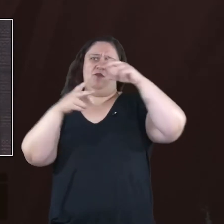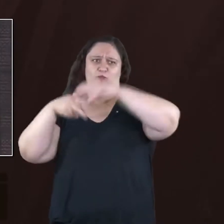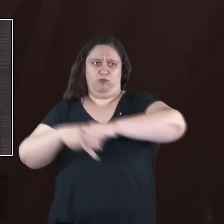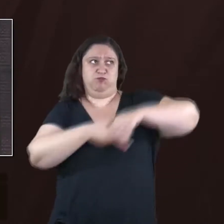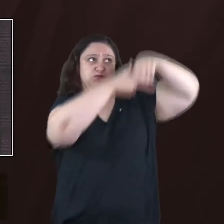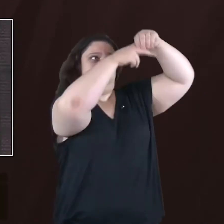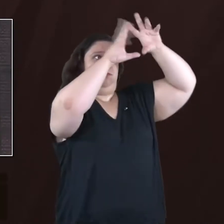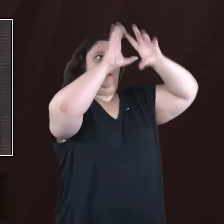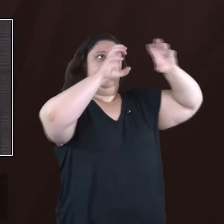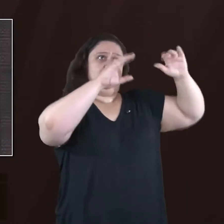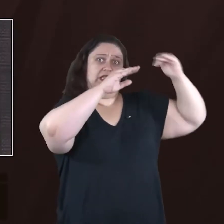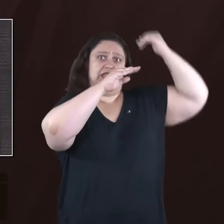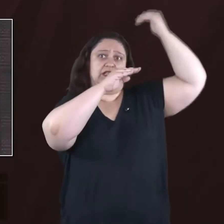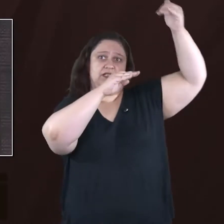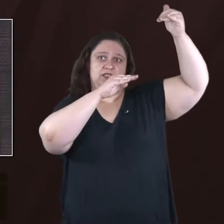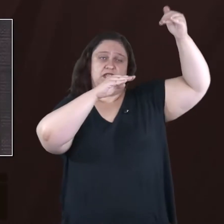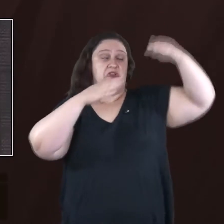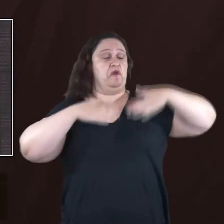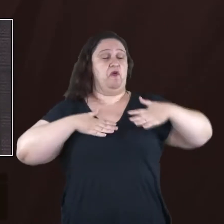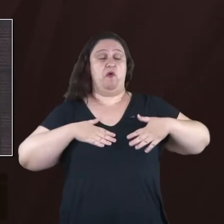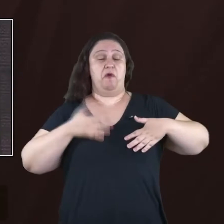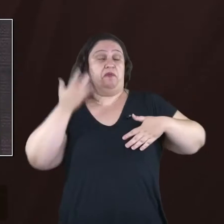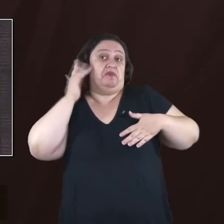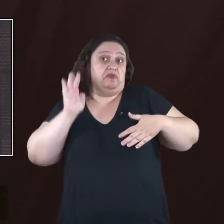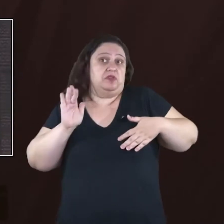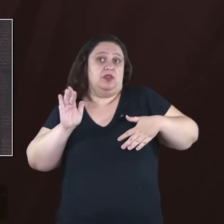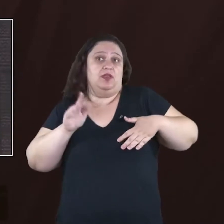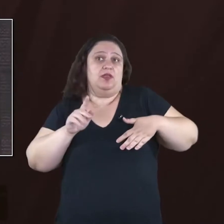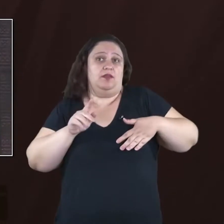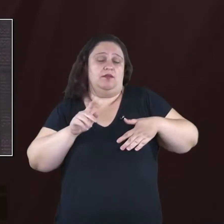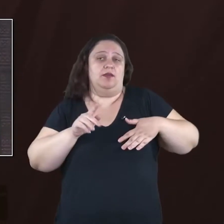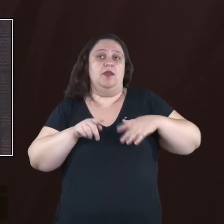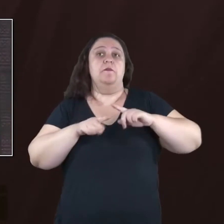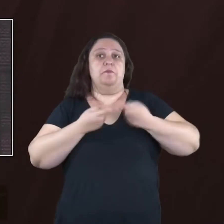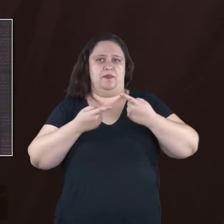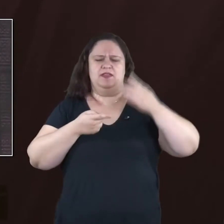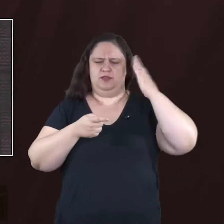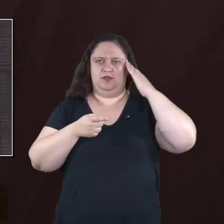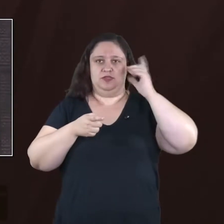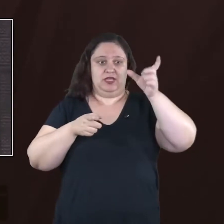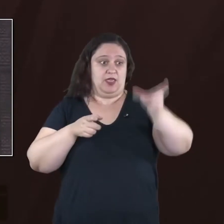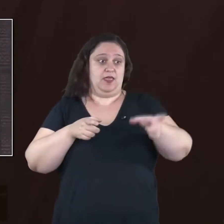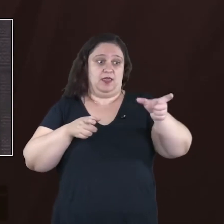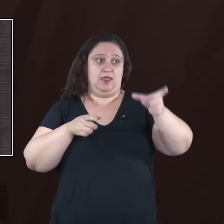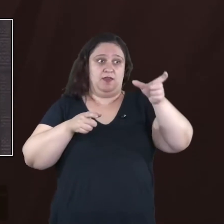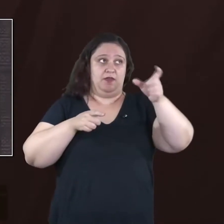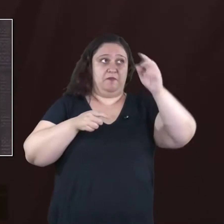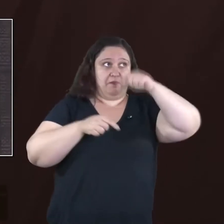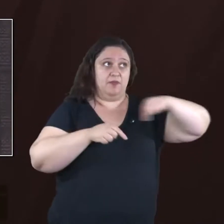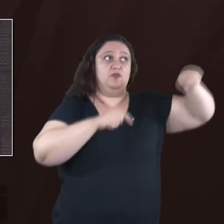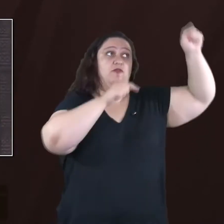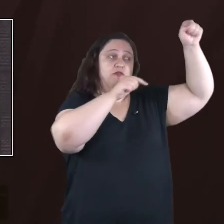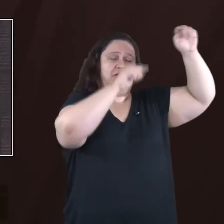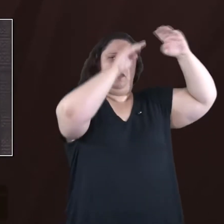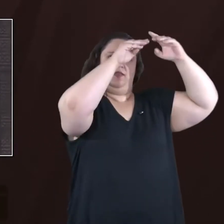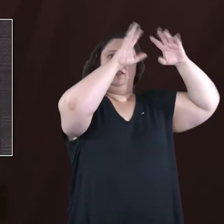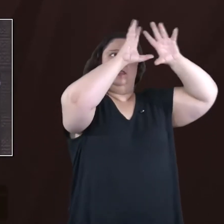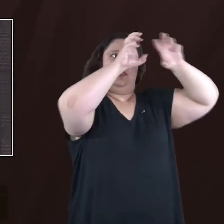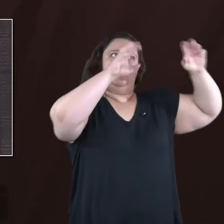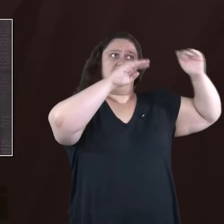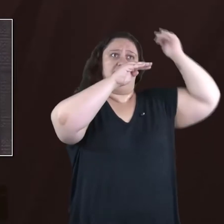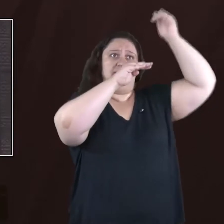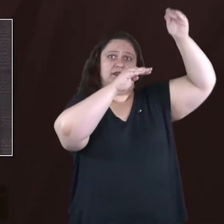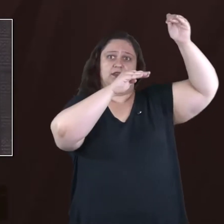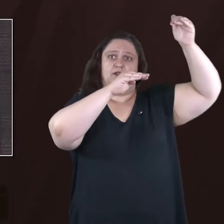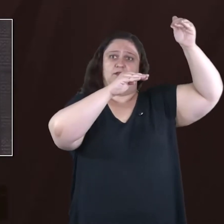não sei, Deus o sabe. E sei que o tal homem, se no corpo ou fora do corpo, não sei, Deus o sabe, foi arrebatado ao